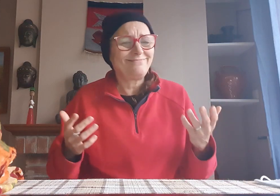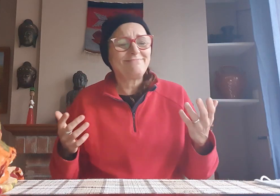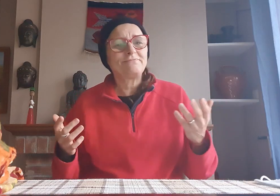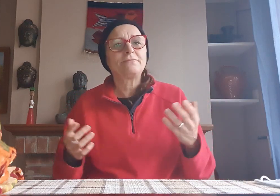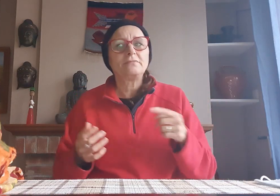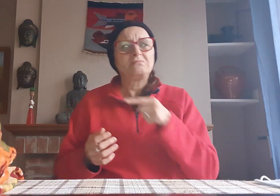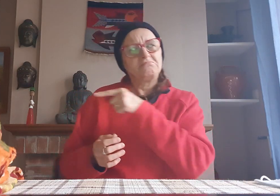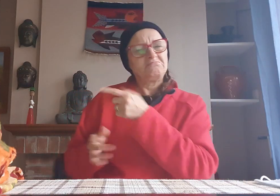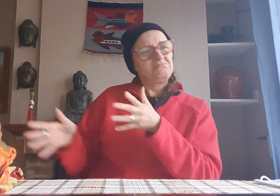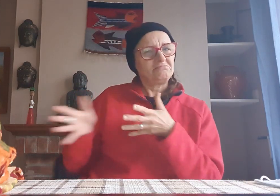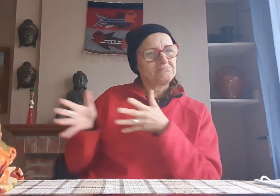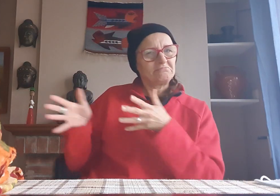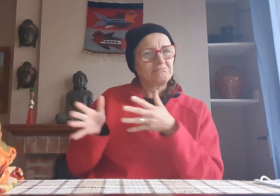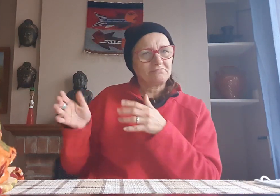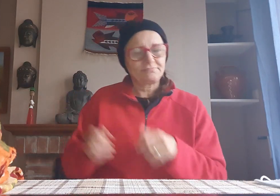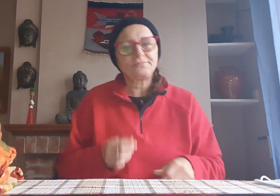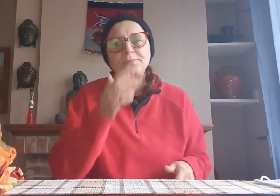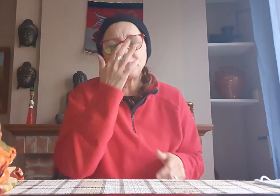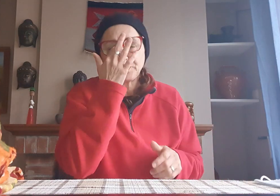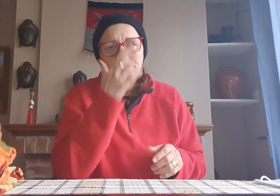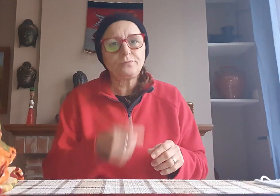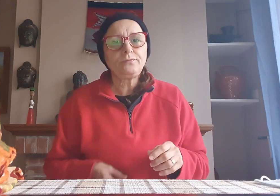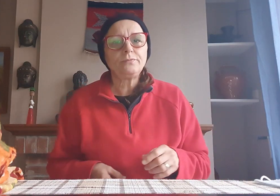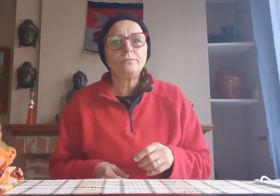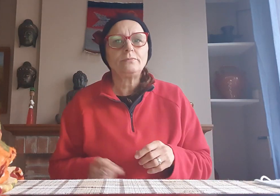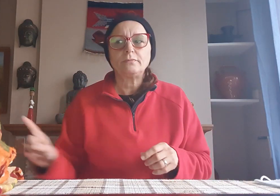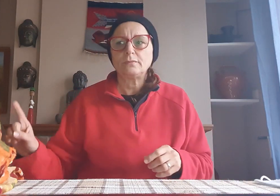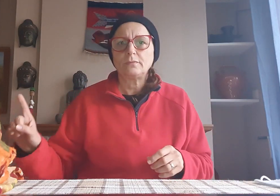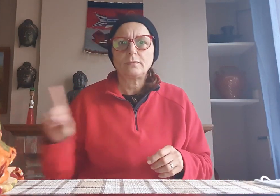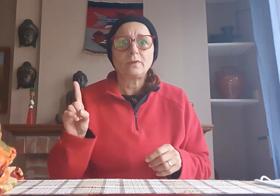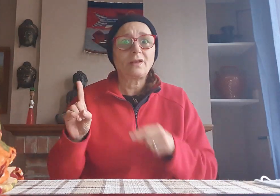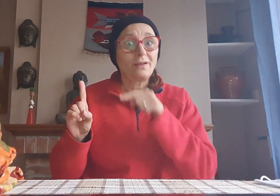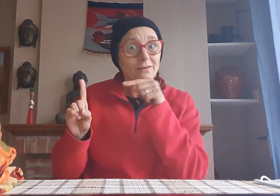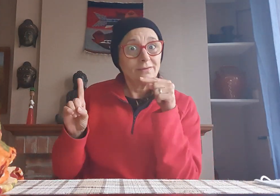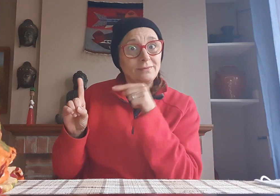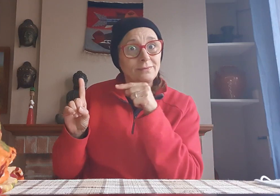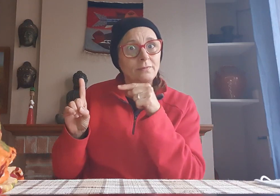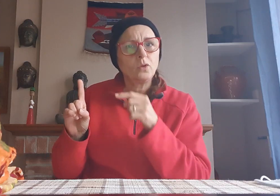tú eres la reina de las cenas. Soy una gran anfitriona.